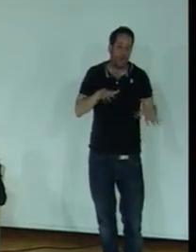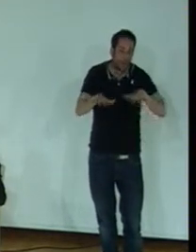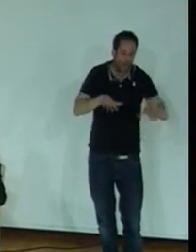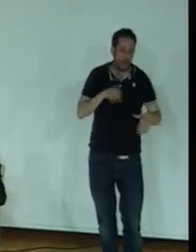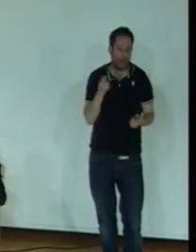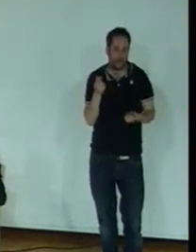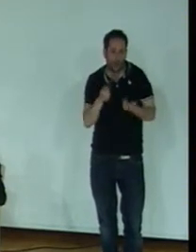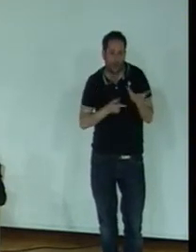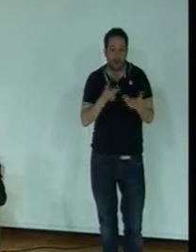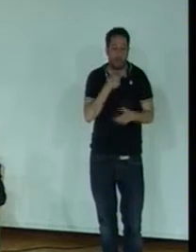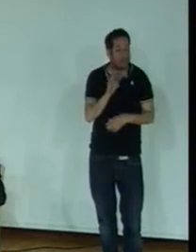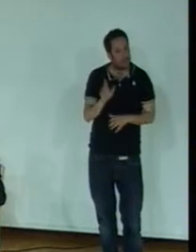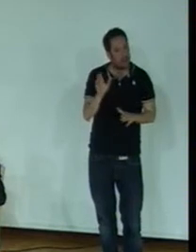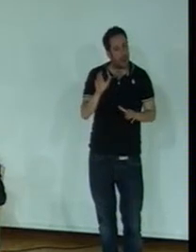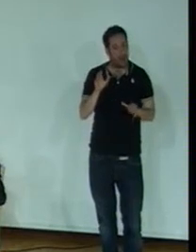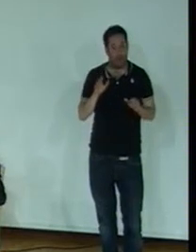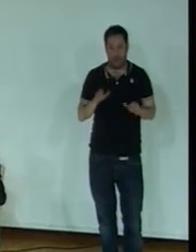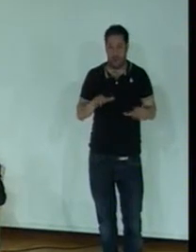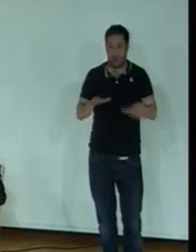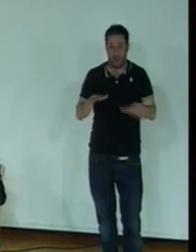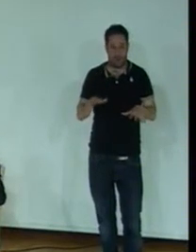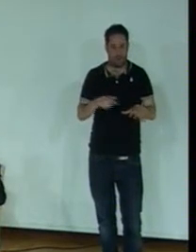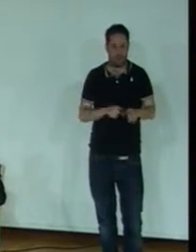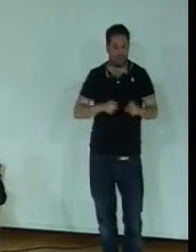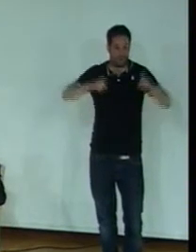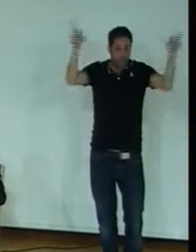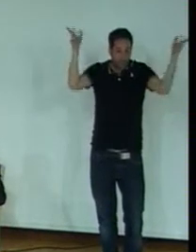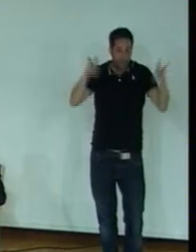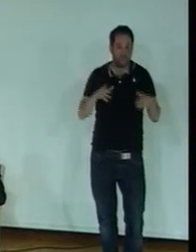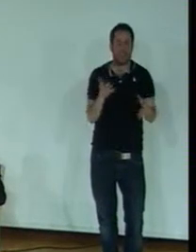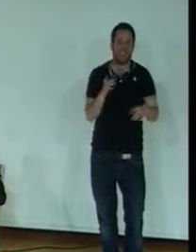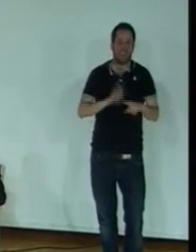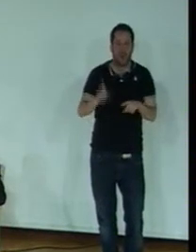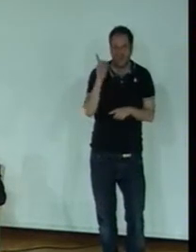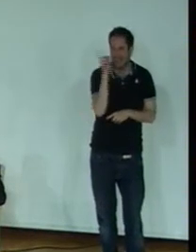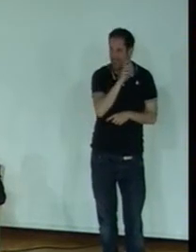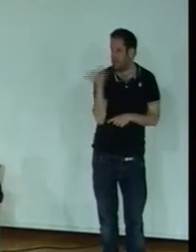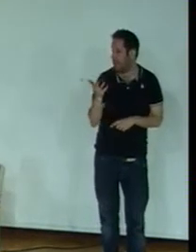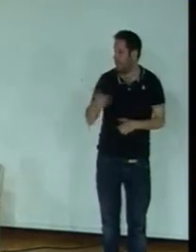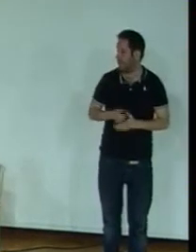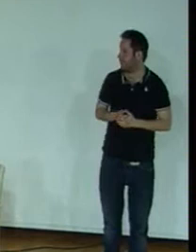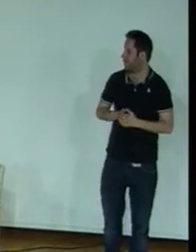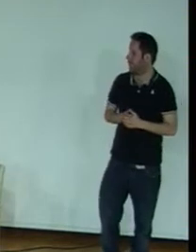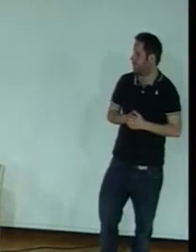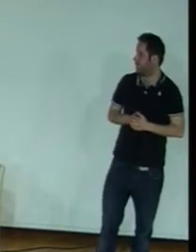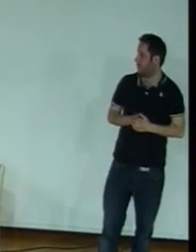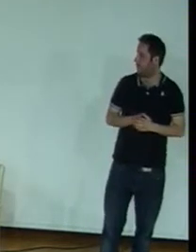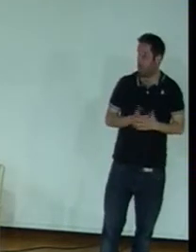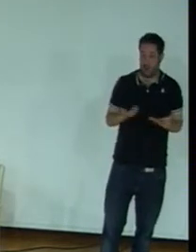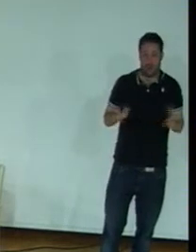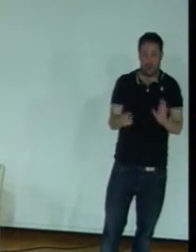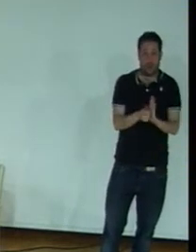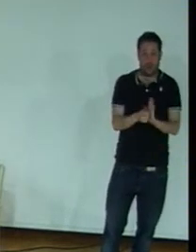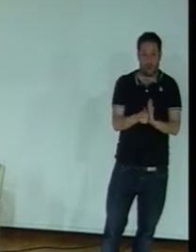c'est pas facile. Mais les moyens sont en augmentation rapide. La vraie difficulté, c'est. Qu'est-ce qu'on fait